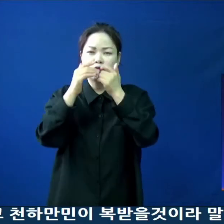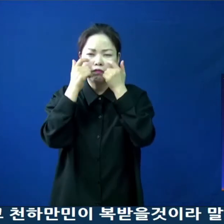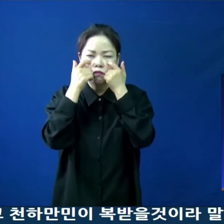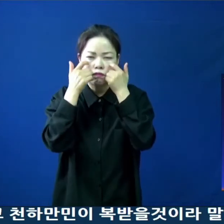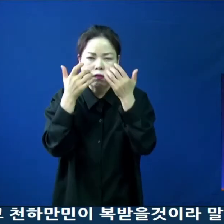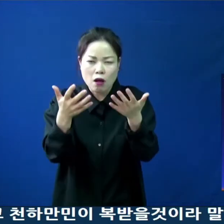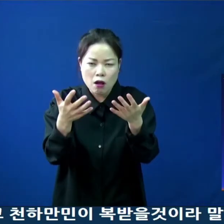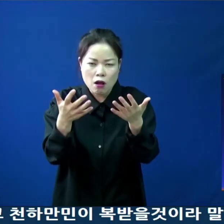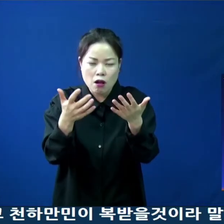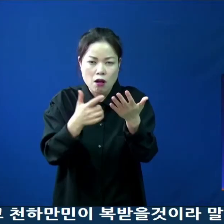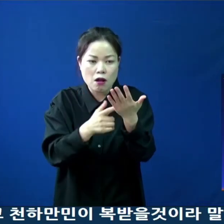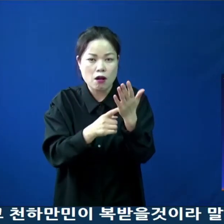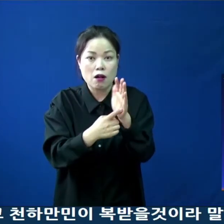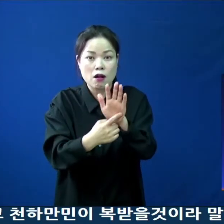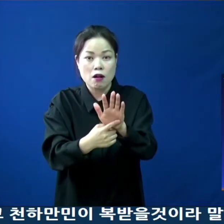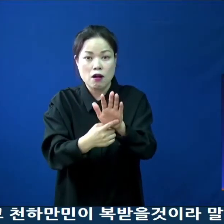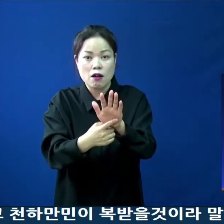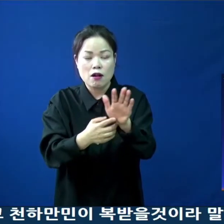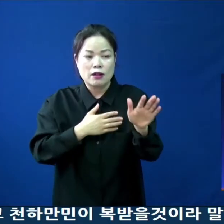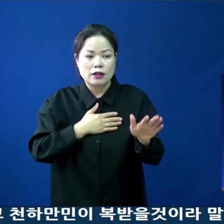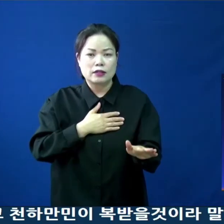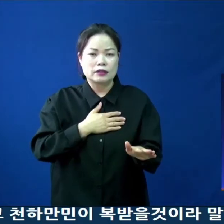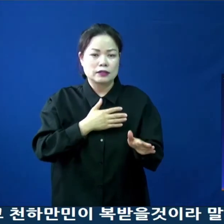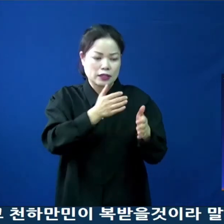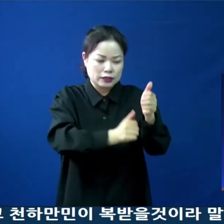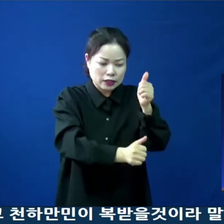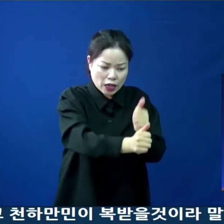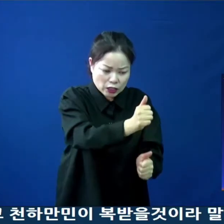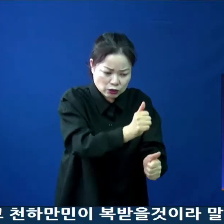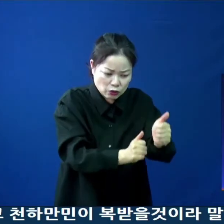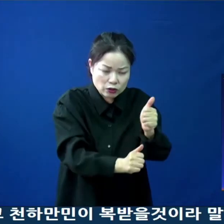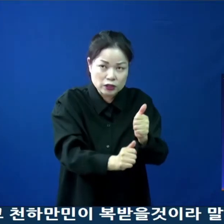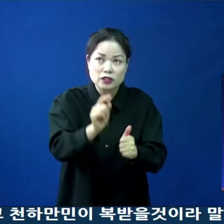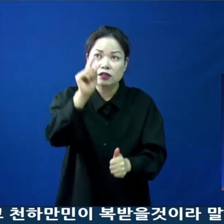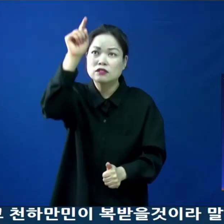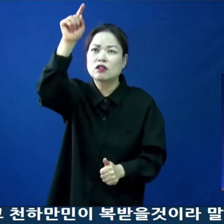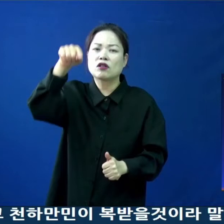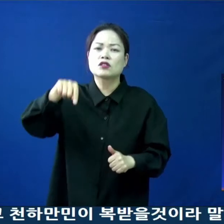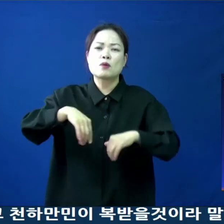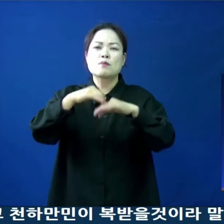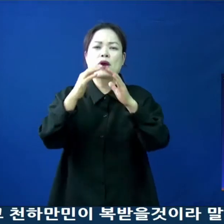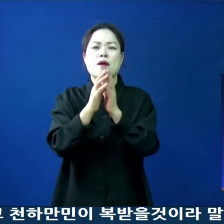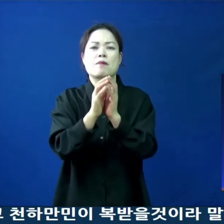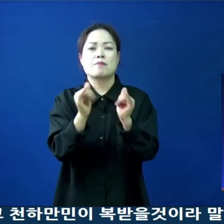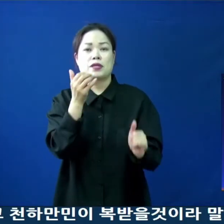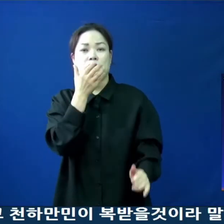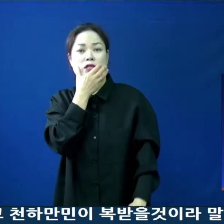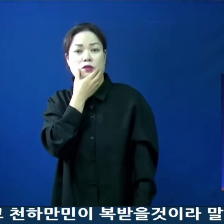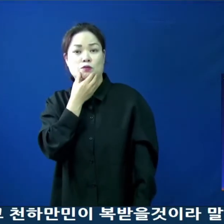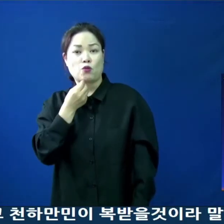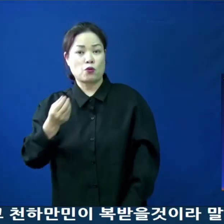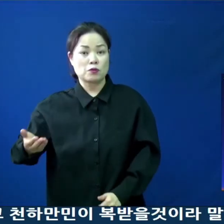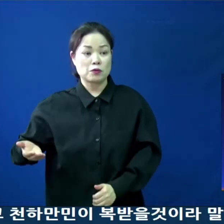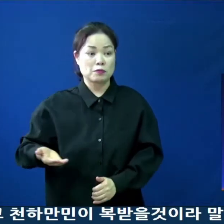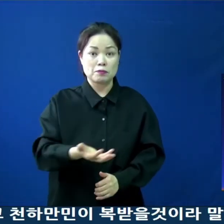분명하게 드러났는데, 내 씨로 말미암아 천하나 만민이 복을 받게 될